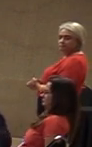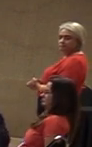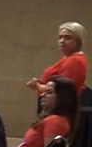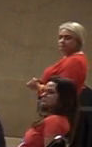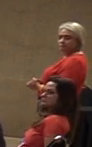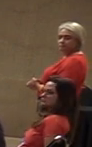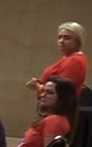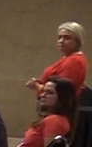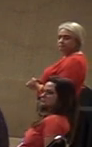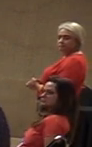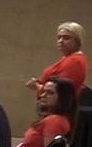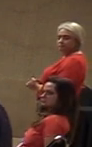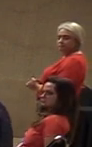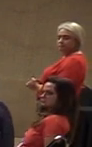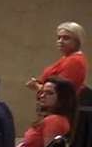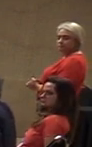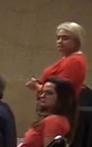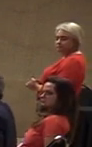encerrar.